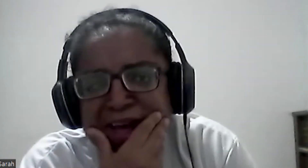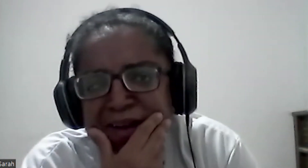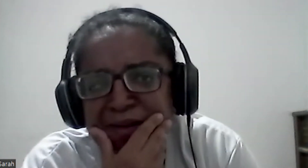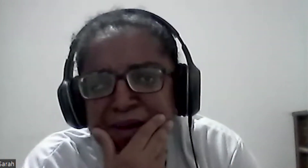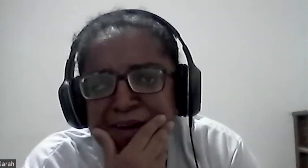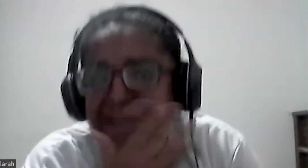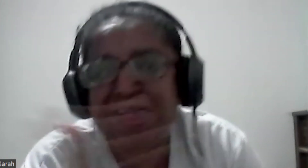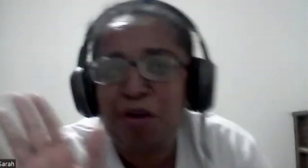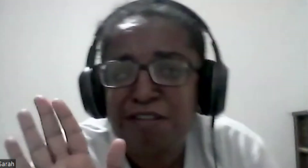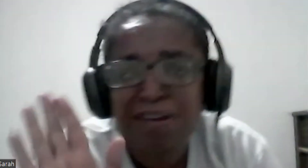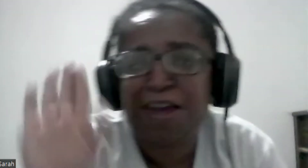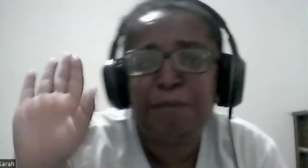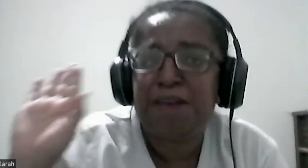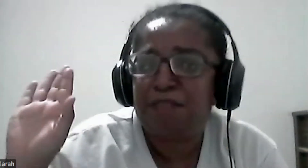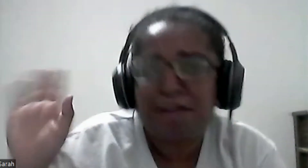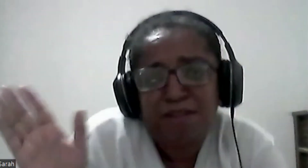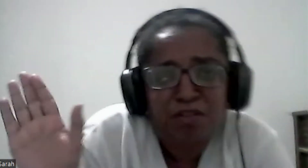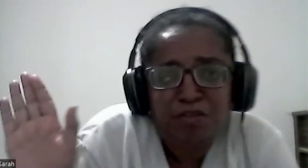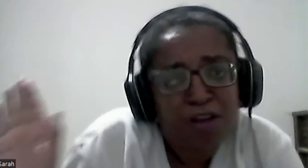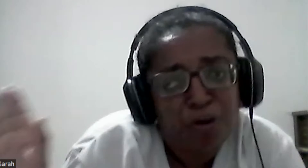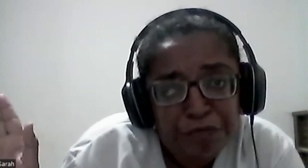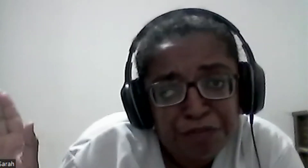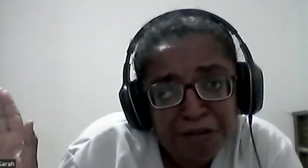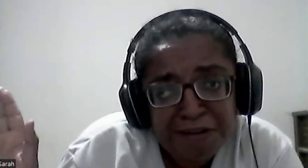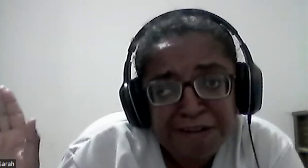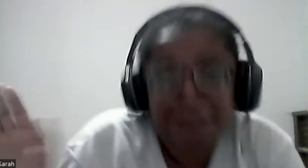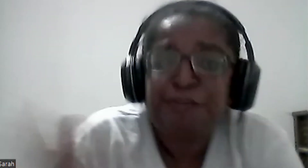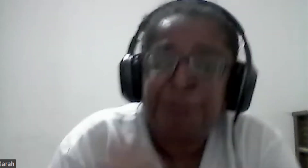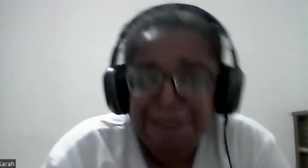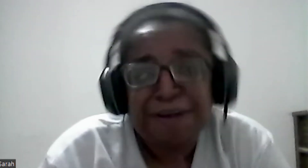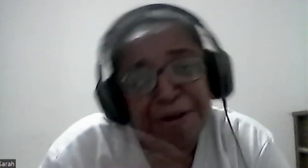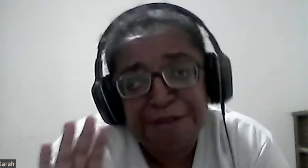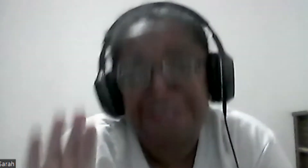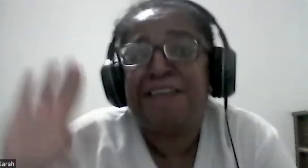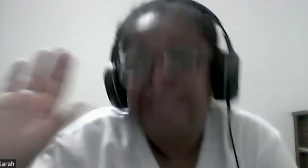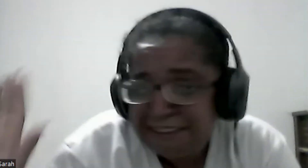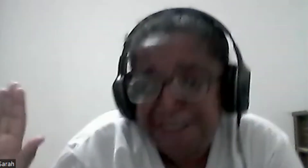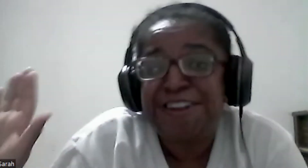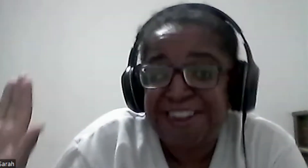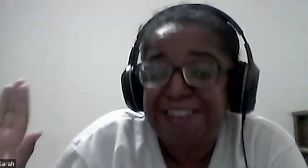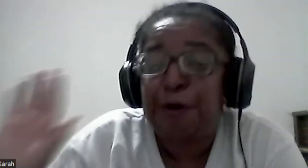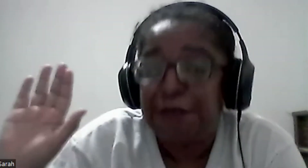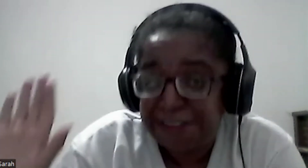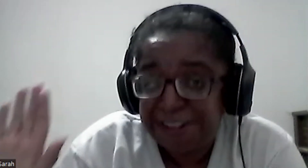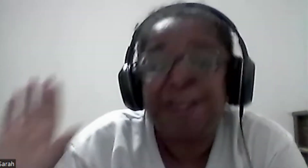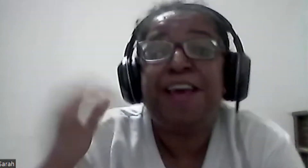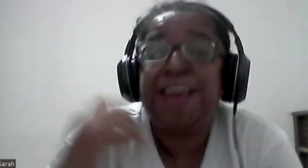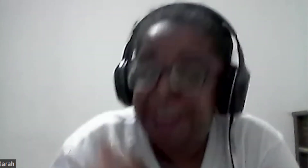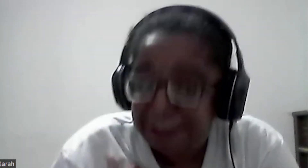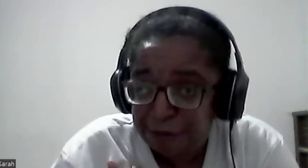errada. Até hoje ninguém me deu satisfações do que houve. Eu só sei de uma coisa. Eu disse assim, olha,